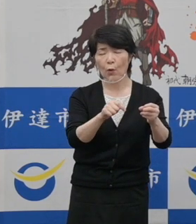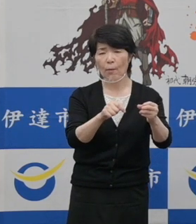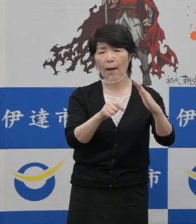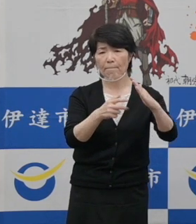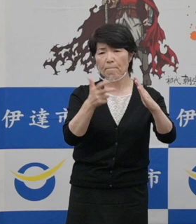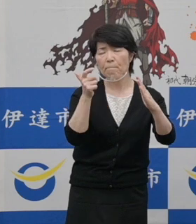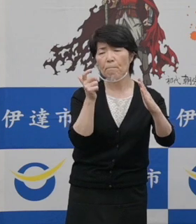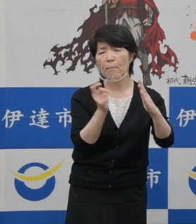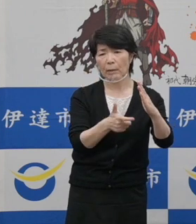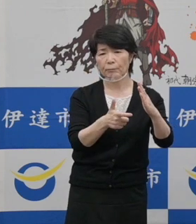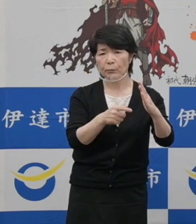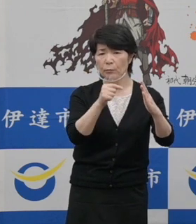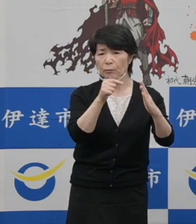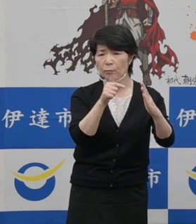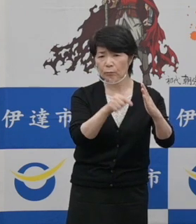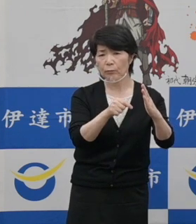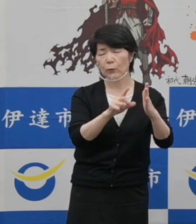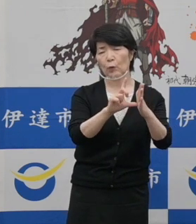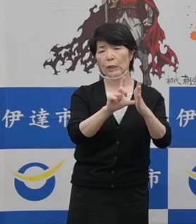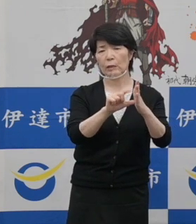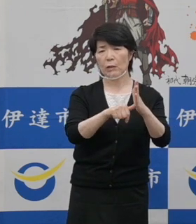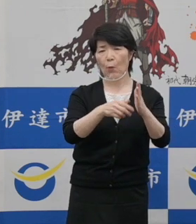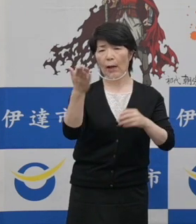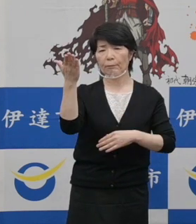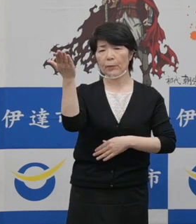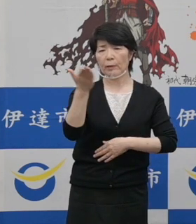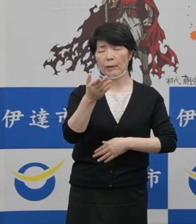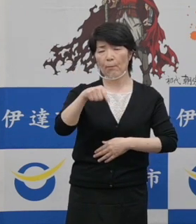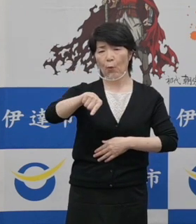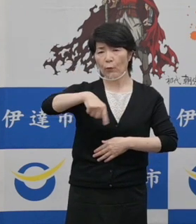率については 100% となる予定であります。